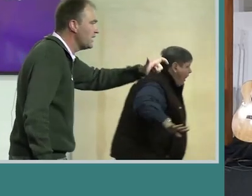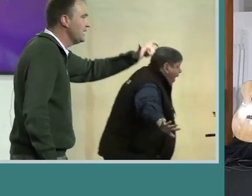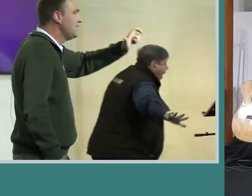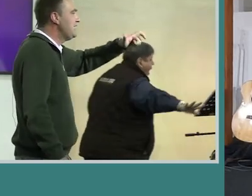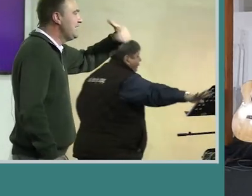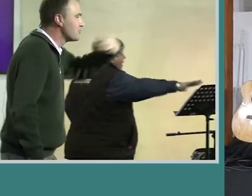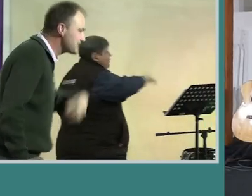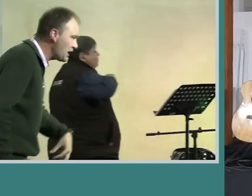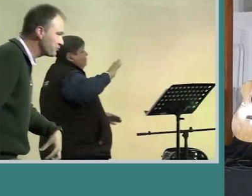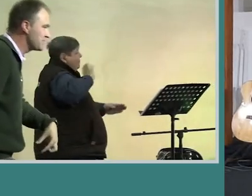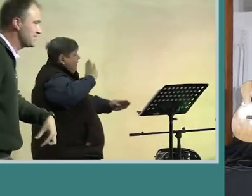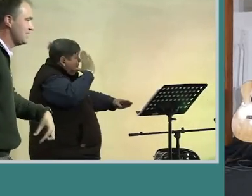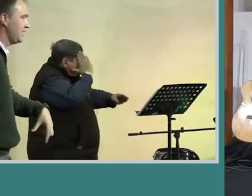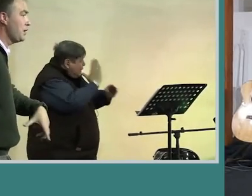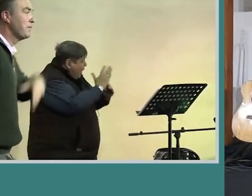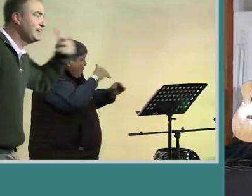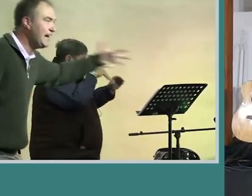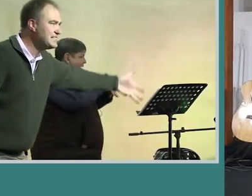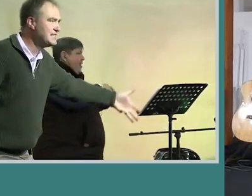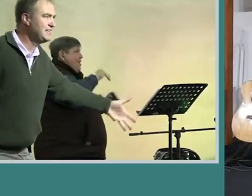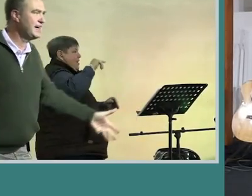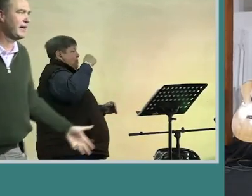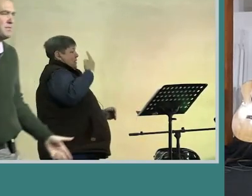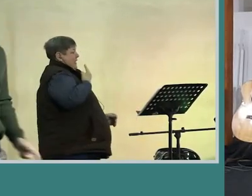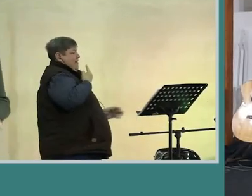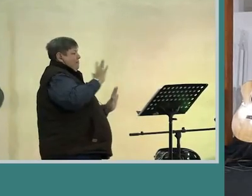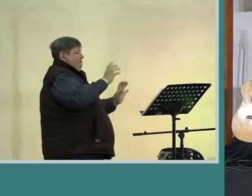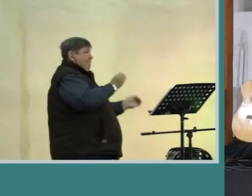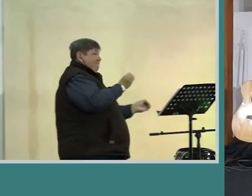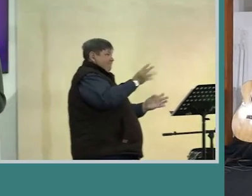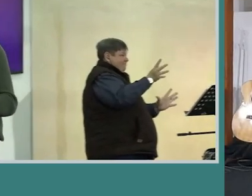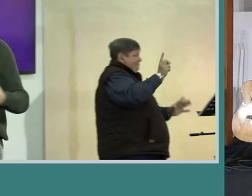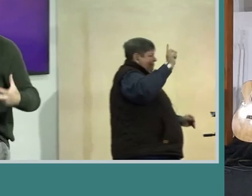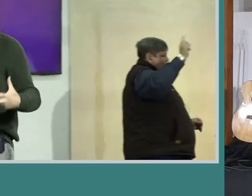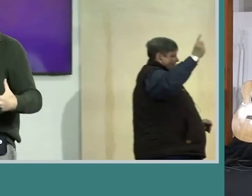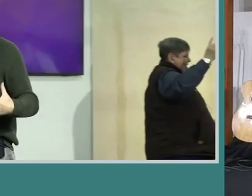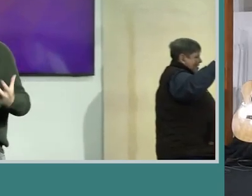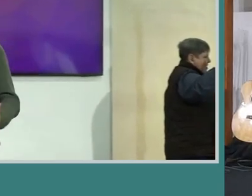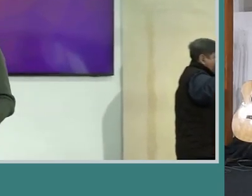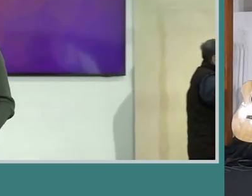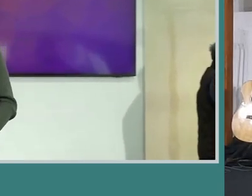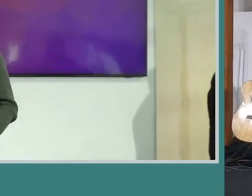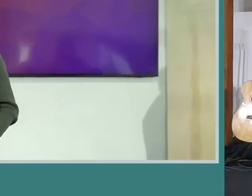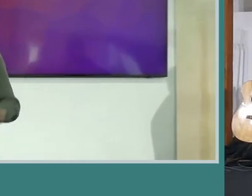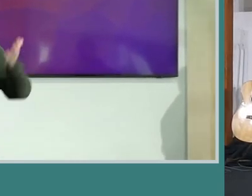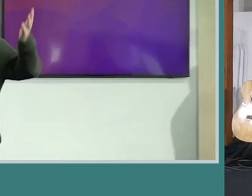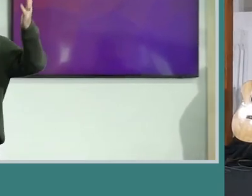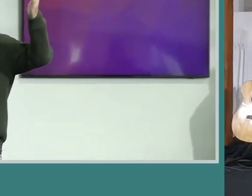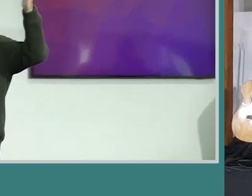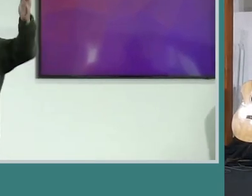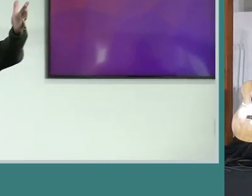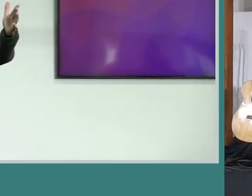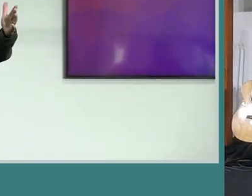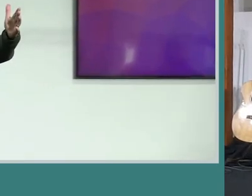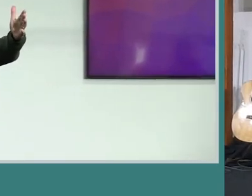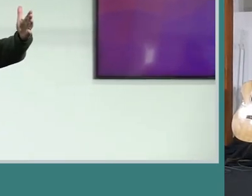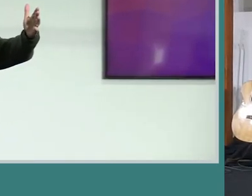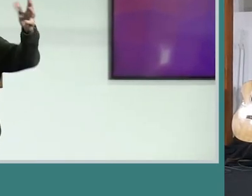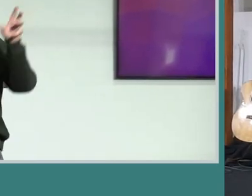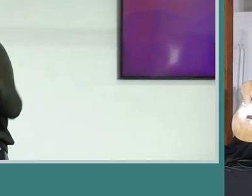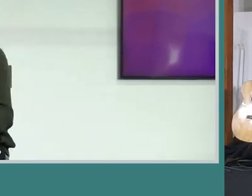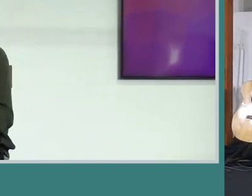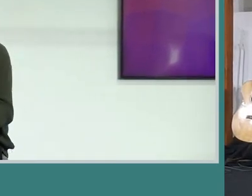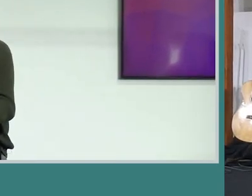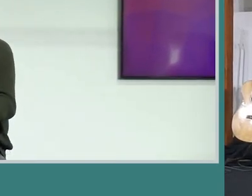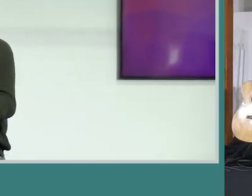vertrouwe nie in ons self moet sitte nie maar juist in die Heere en ondouw net ne ek en jy het gesê ons in die Heilige Geest ondouw as jy Jesus aangeneem